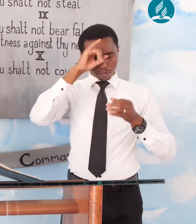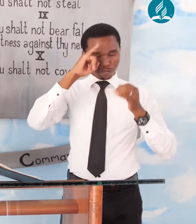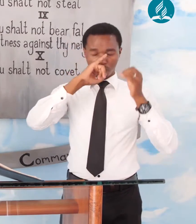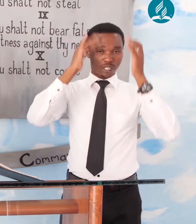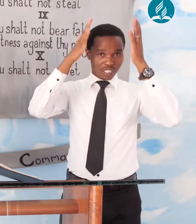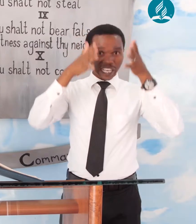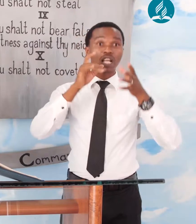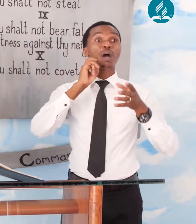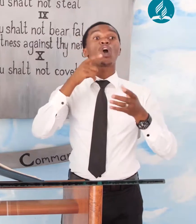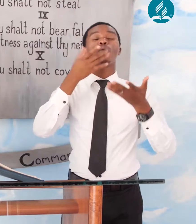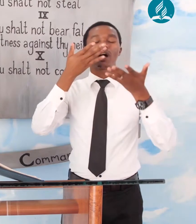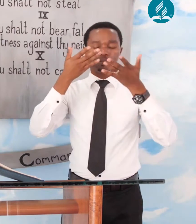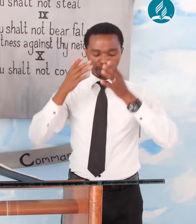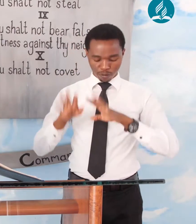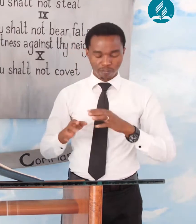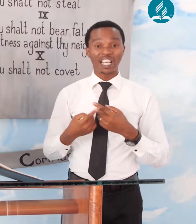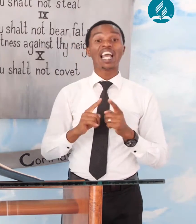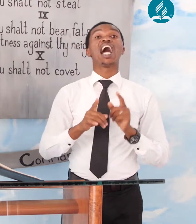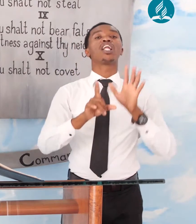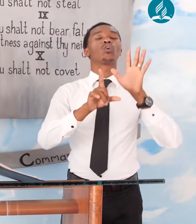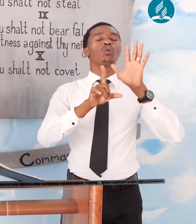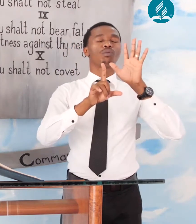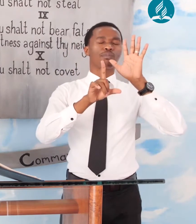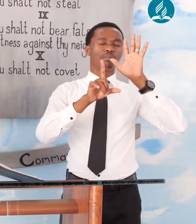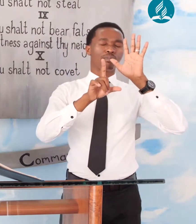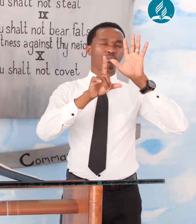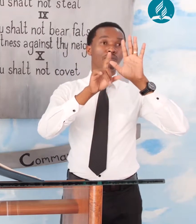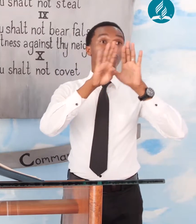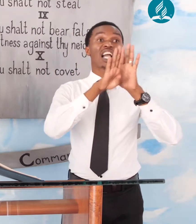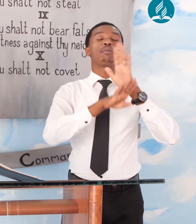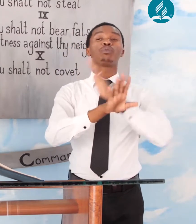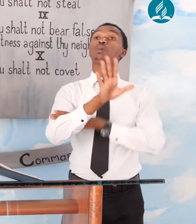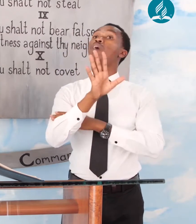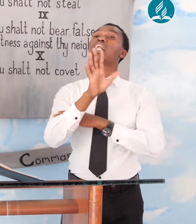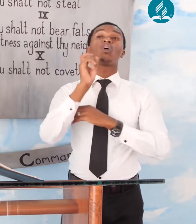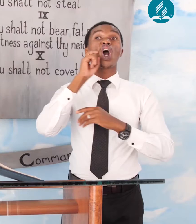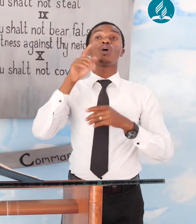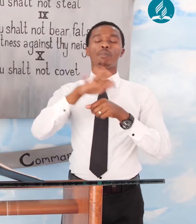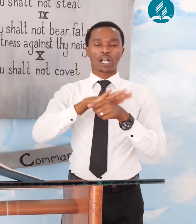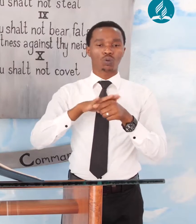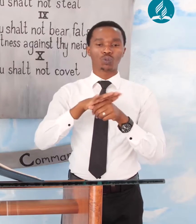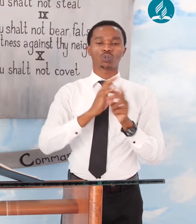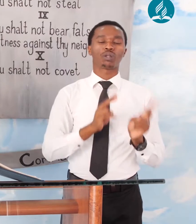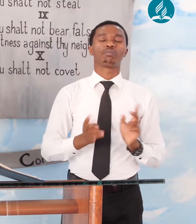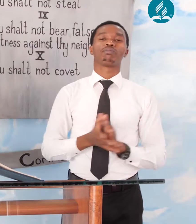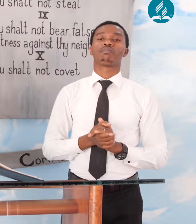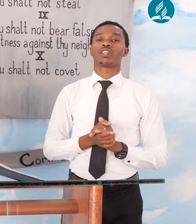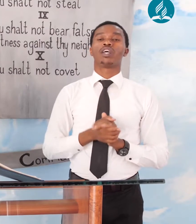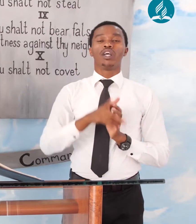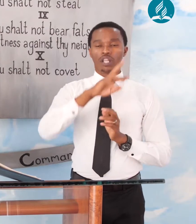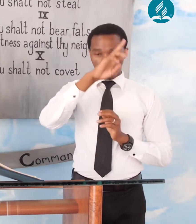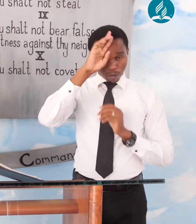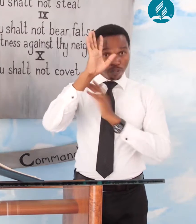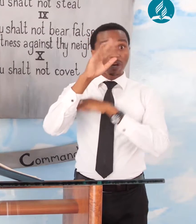ariko imigambi y'Imana ntacyayibuje gusohora hanyuma Imana iramurinda